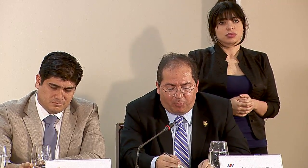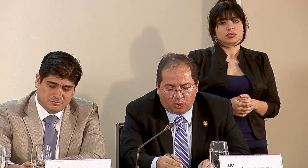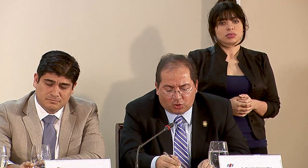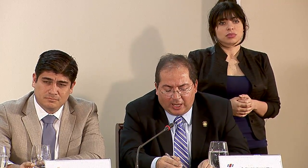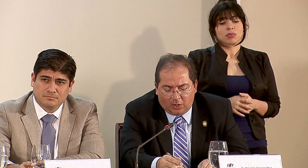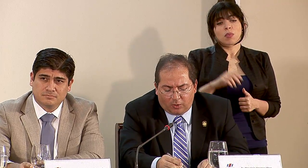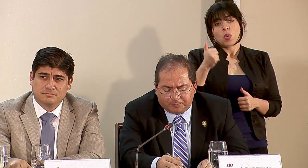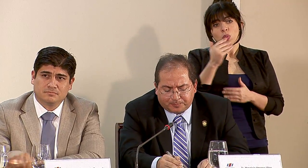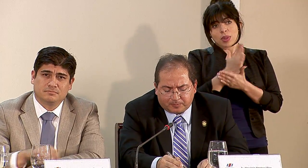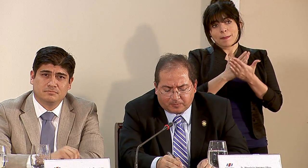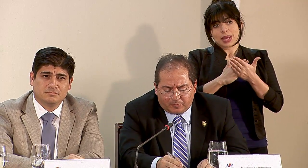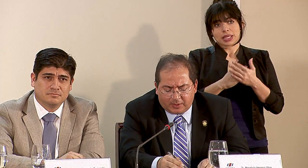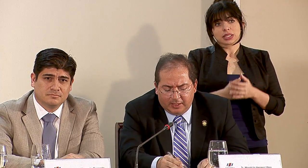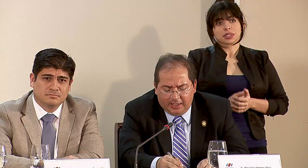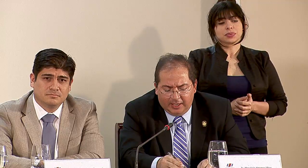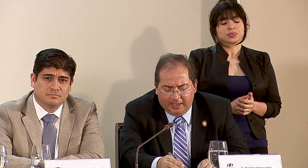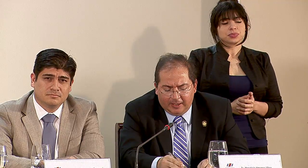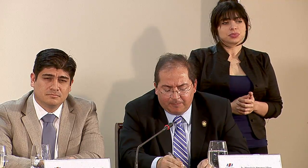por otro lado